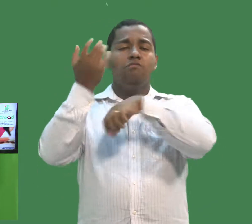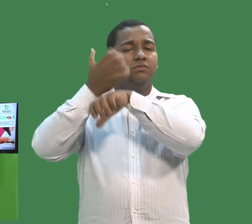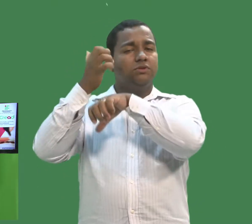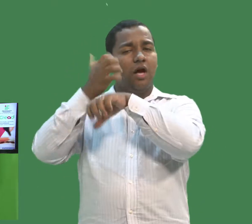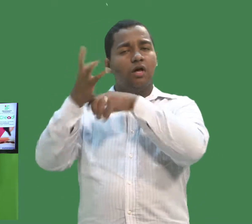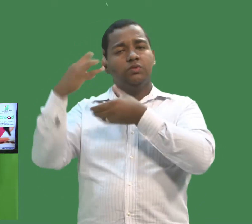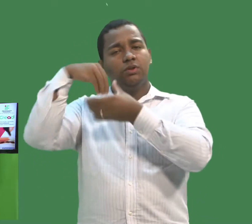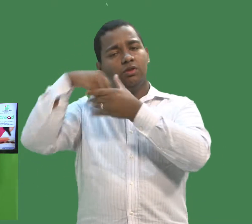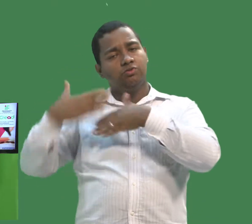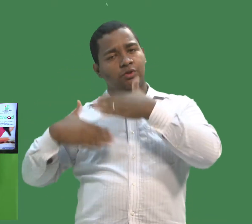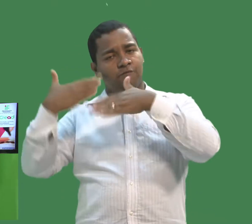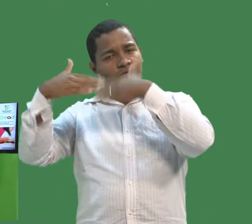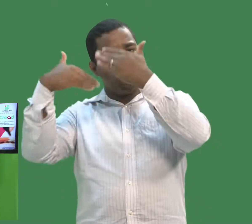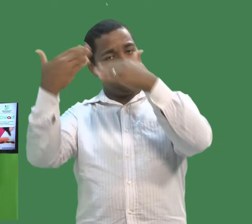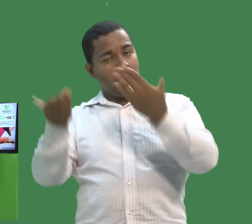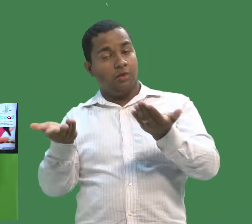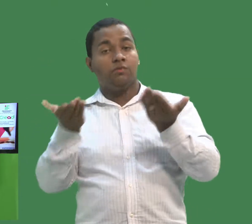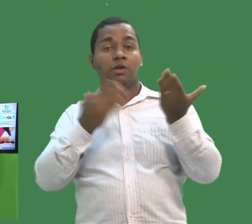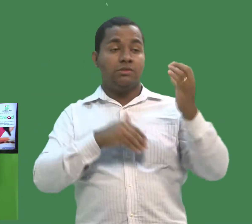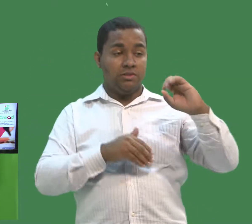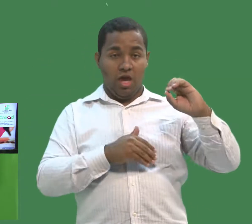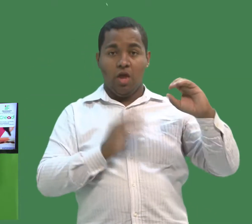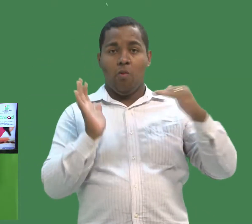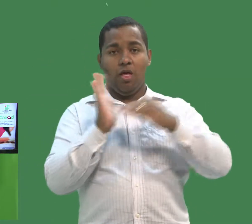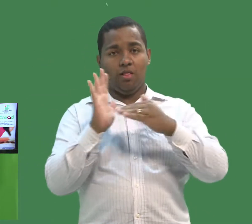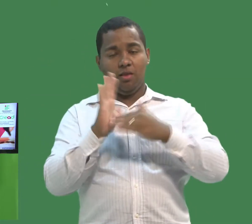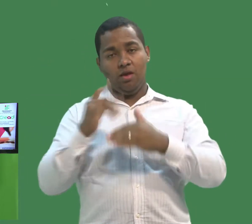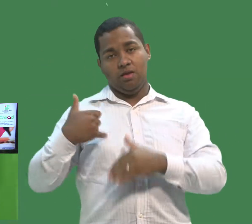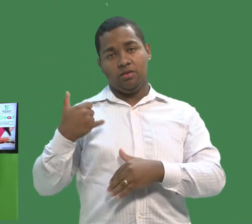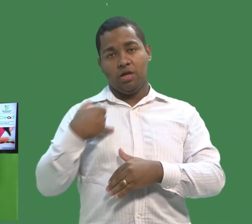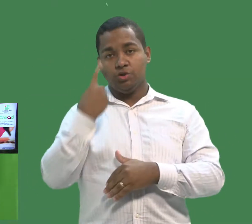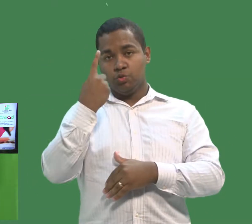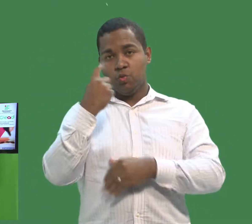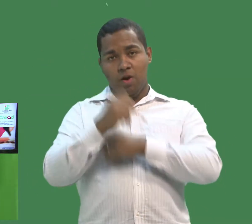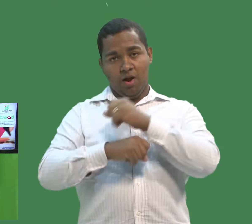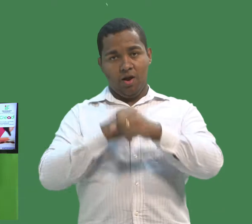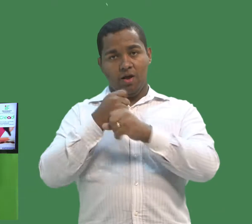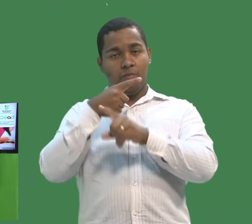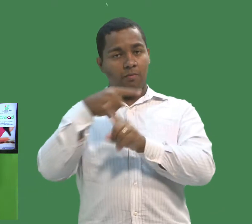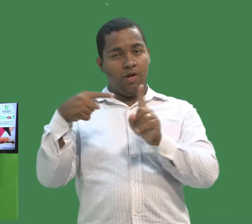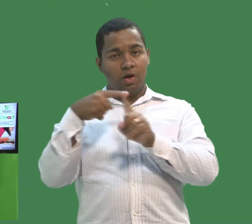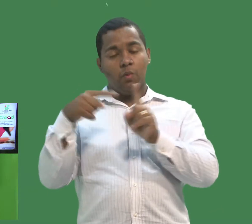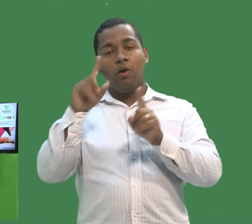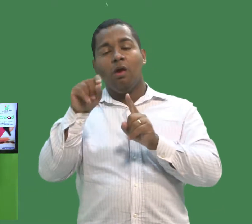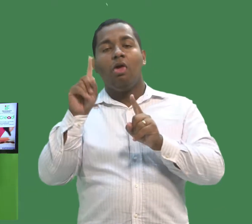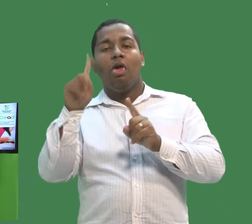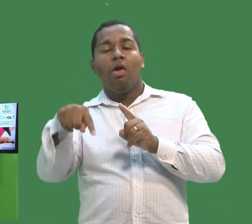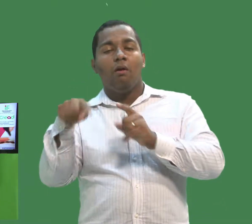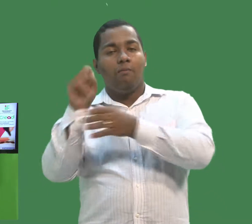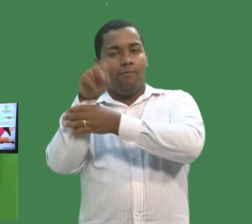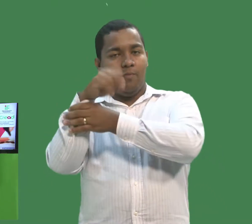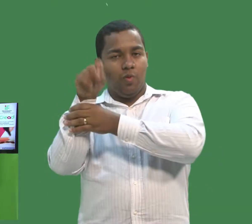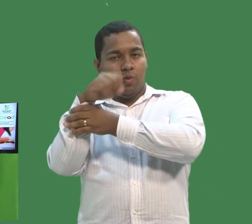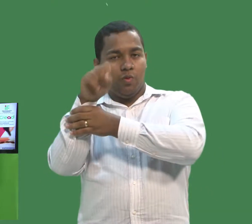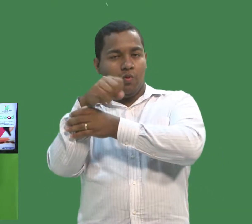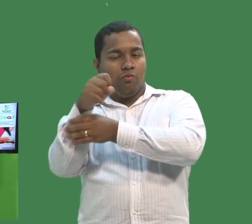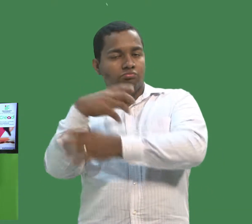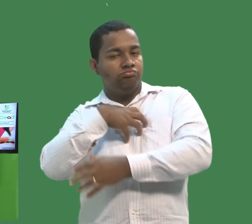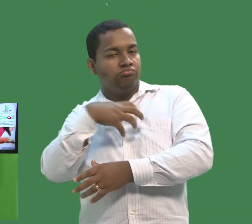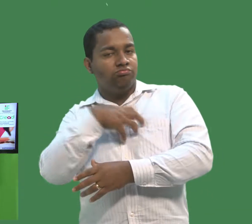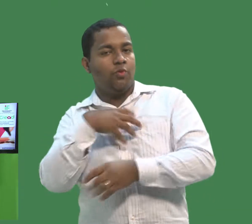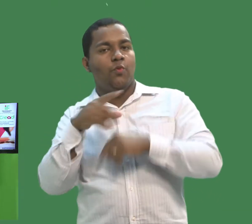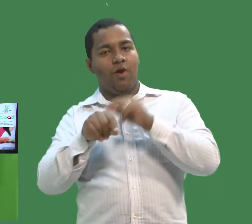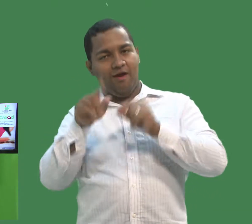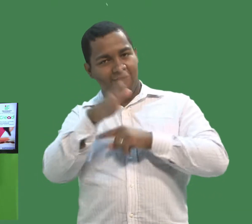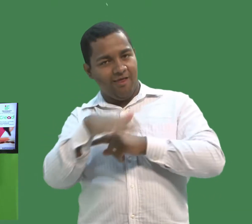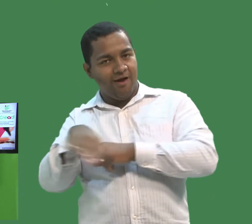desenvolvimento acontecem de 0 a 1 ano e meio ou 2 anos, que é chamado de sensório motor, isto é, a